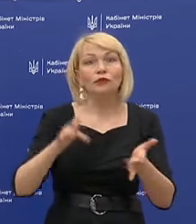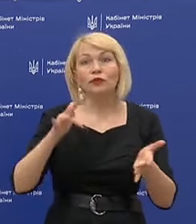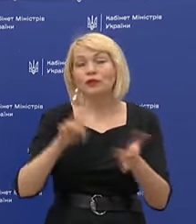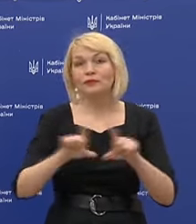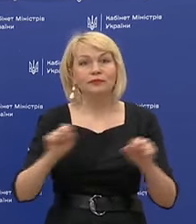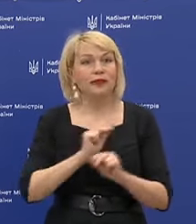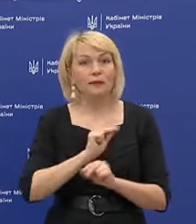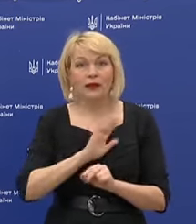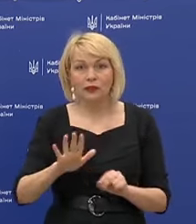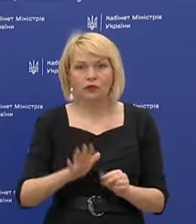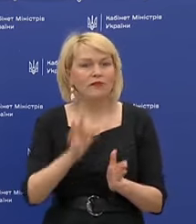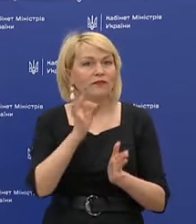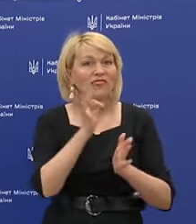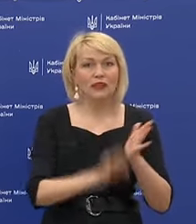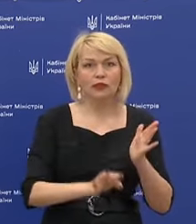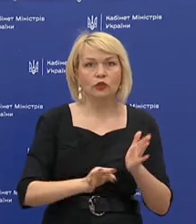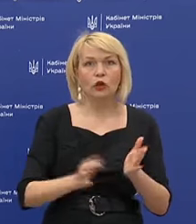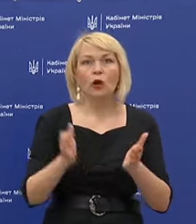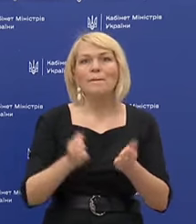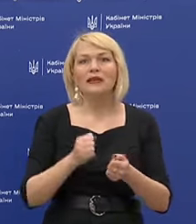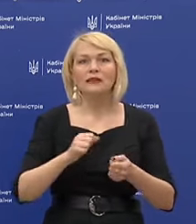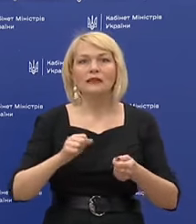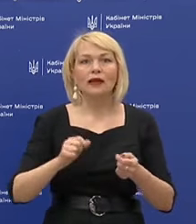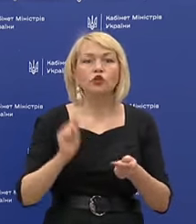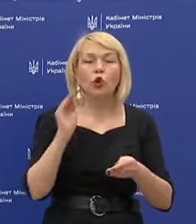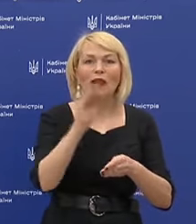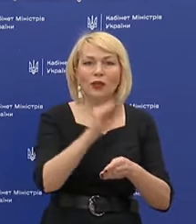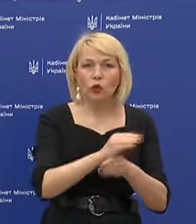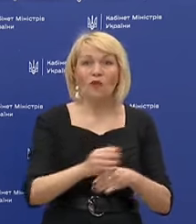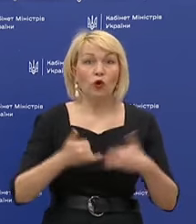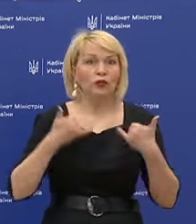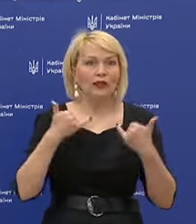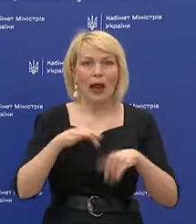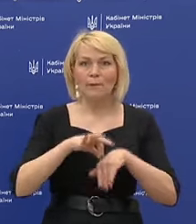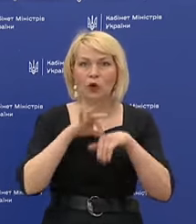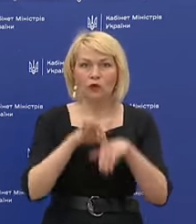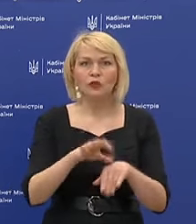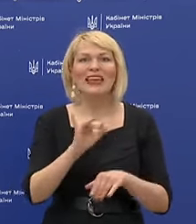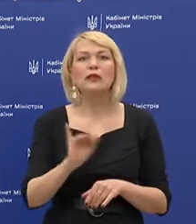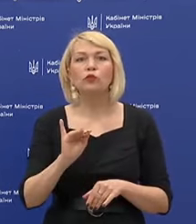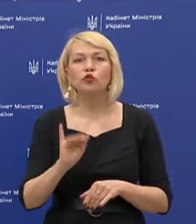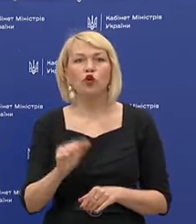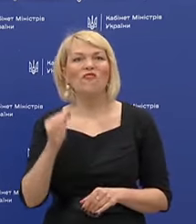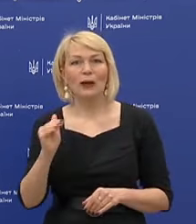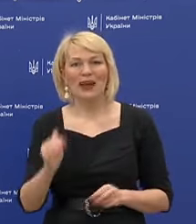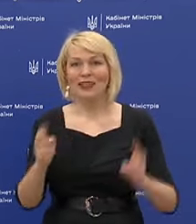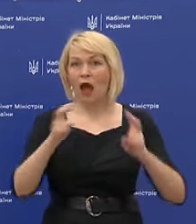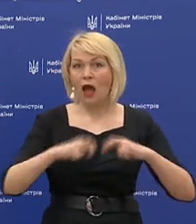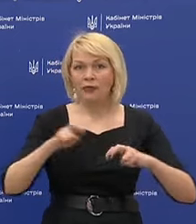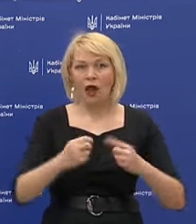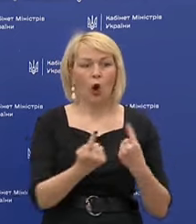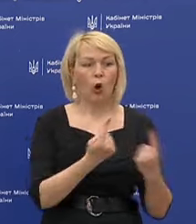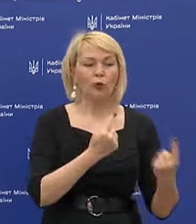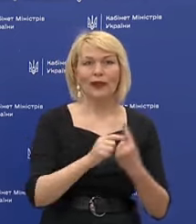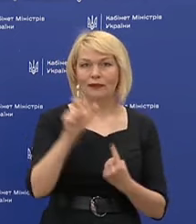працює, відразу забирається матеріал додатково для проведення імуноферментним аналізом. Контактні